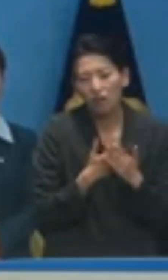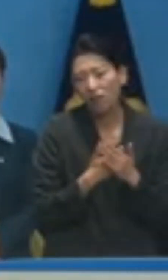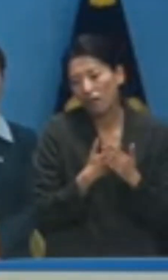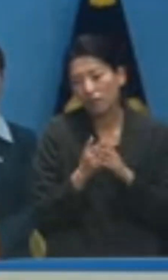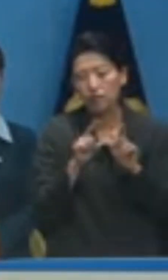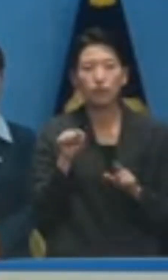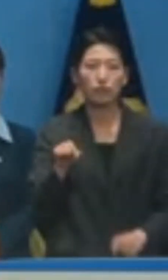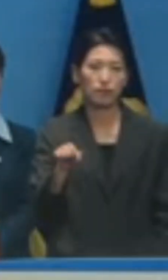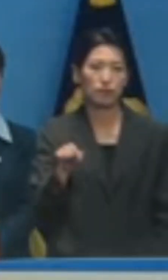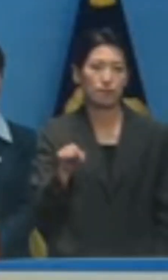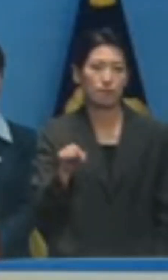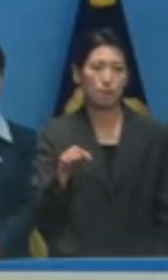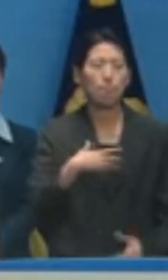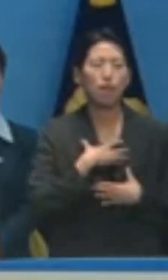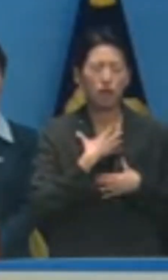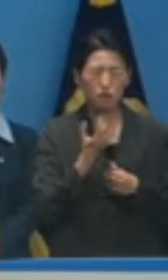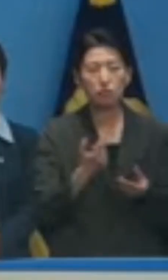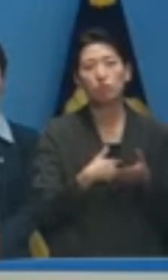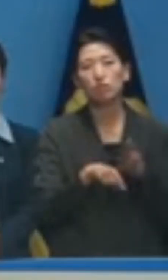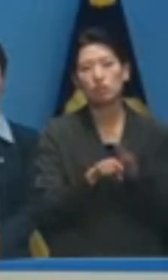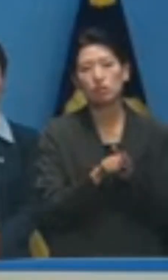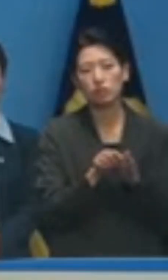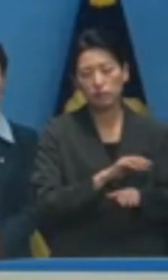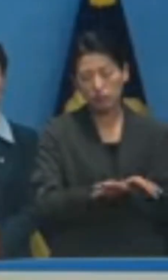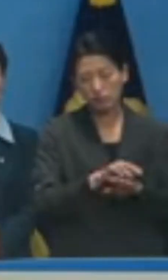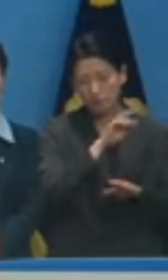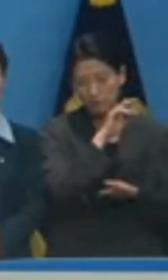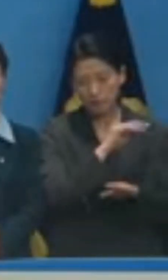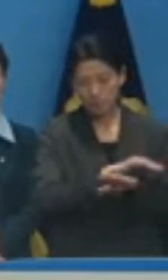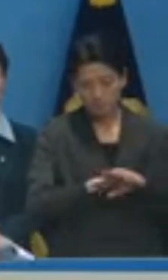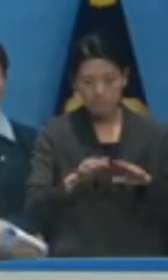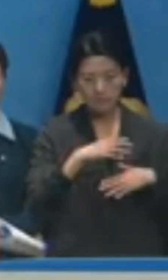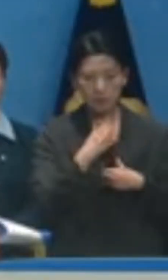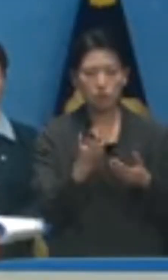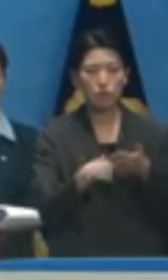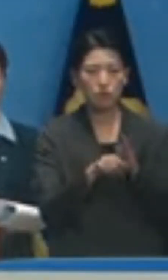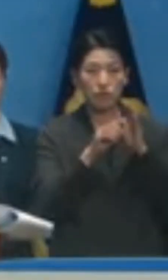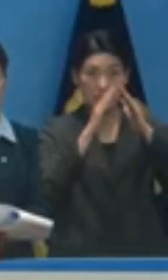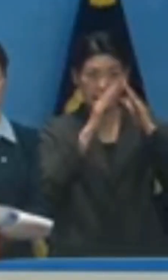주거 환경에서 생활할 수 있도록 즉각적인 주거 대책을 마련해야 합니다.